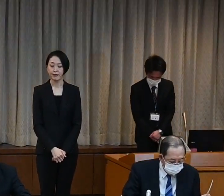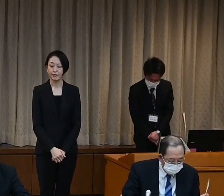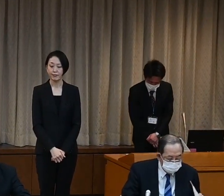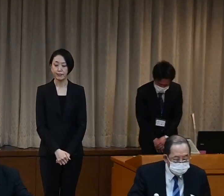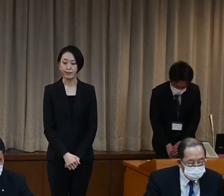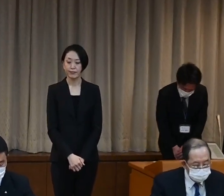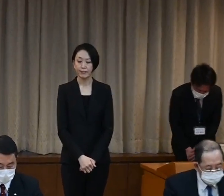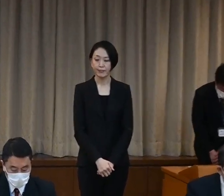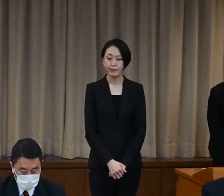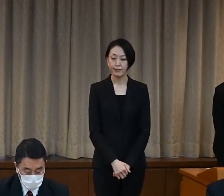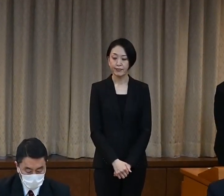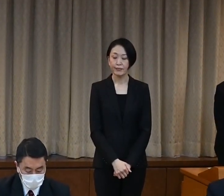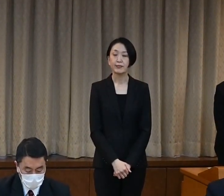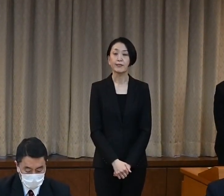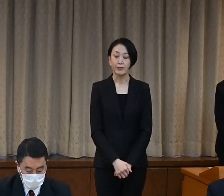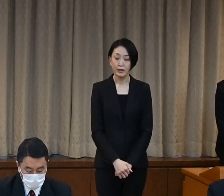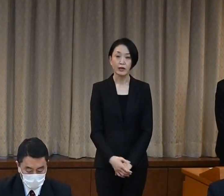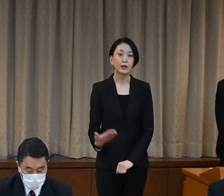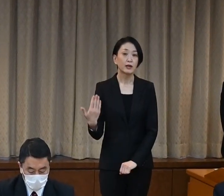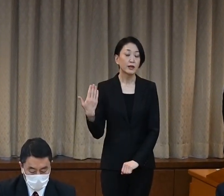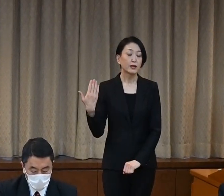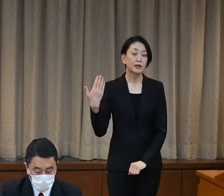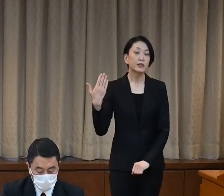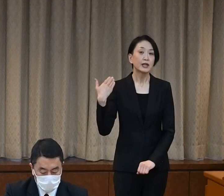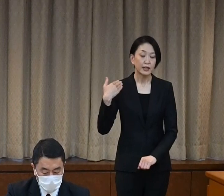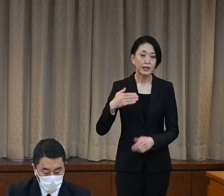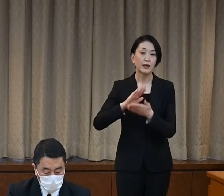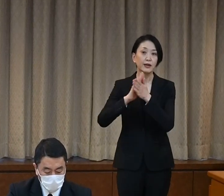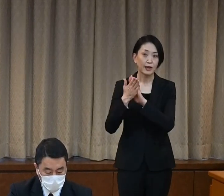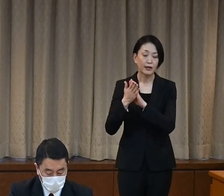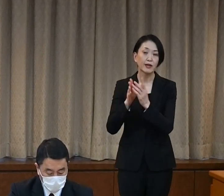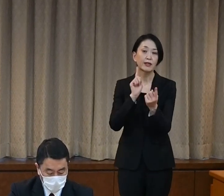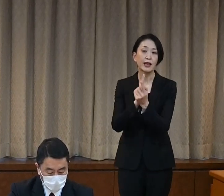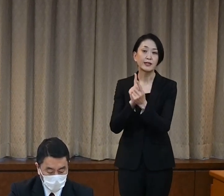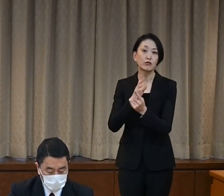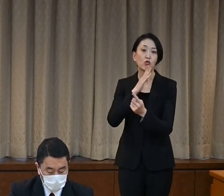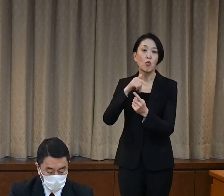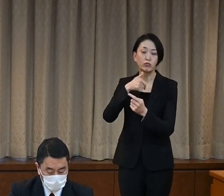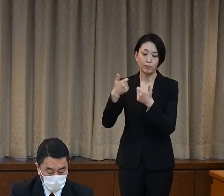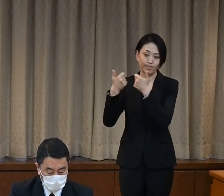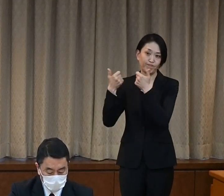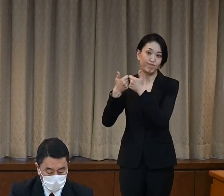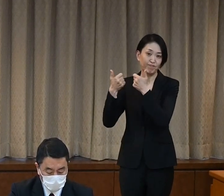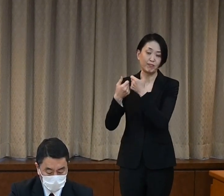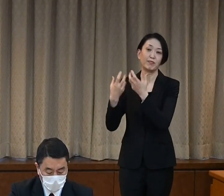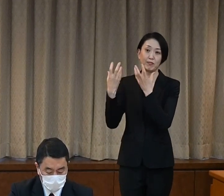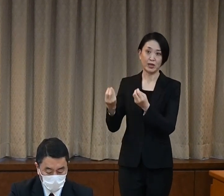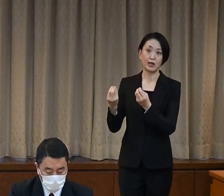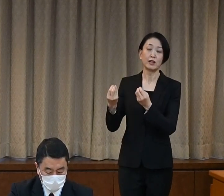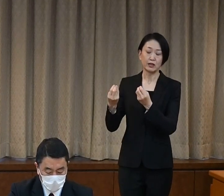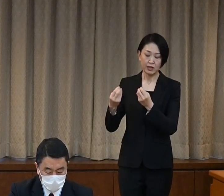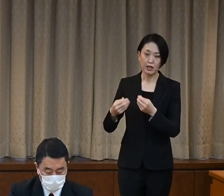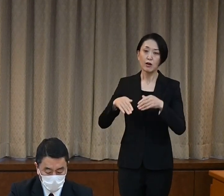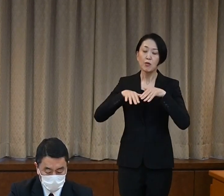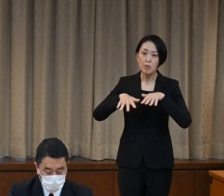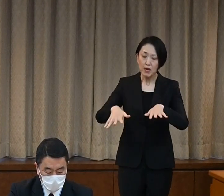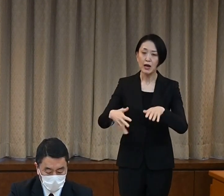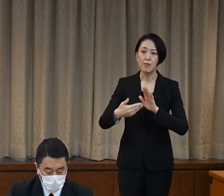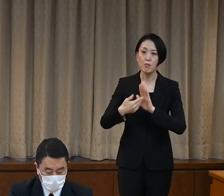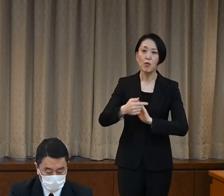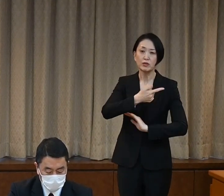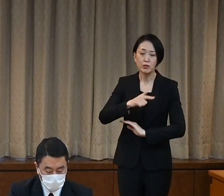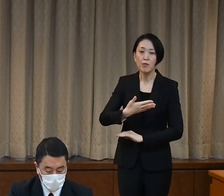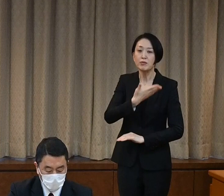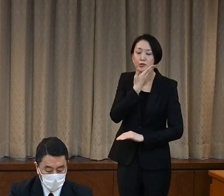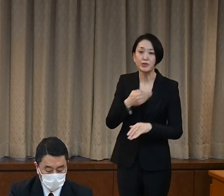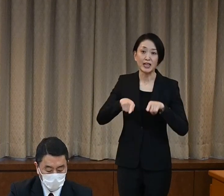それでは私から先ほどまで開催しておりました県の対策本部においてまん延防止等重点措置解除後の対策等について決